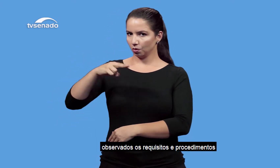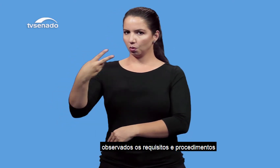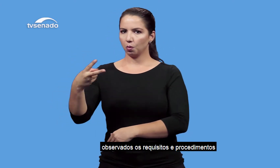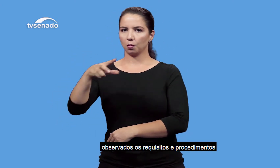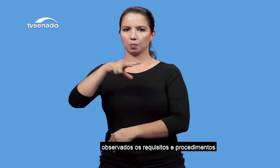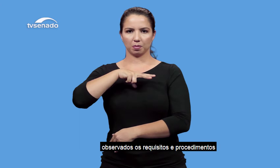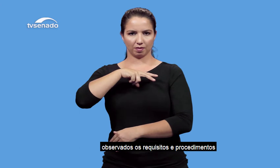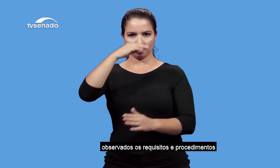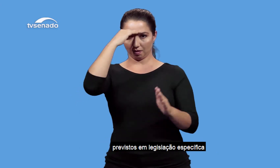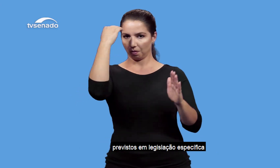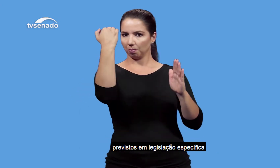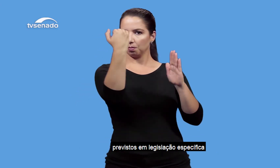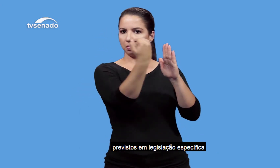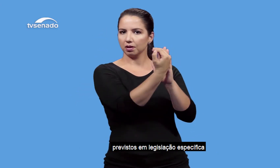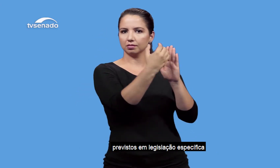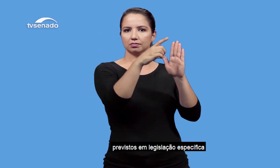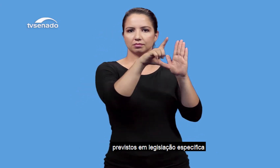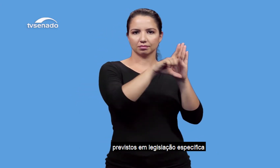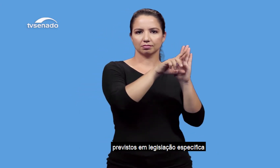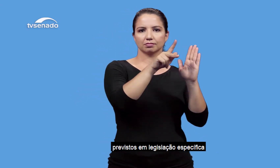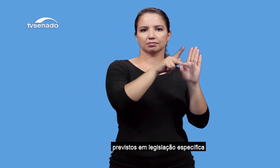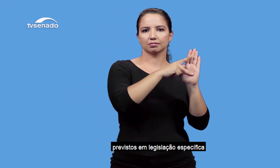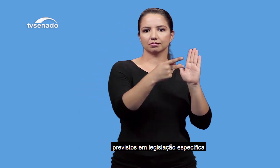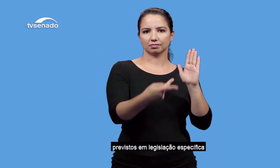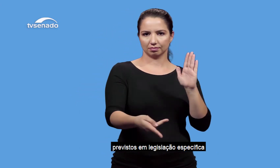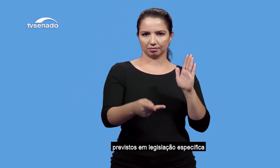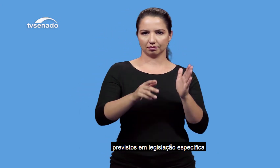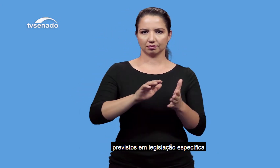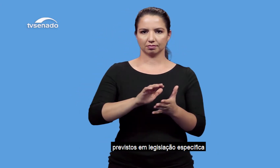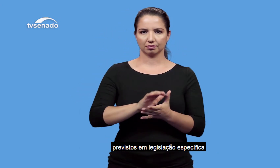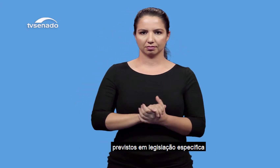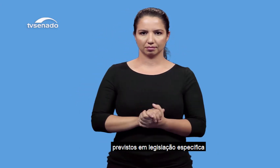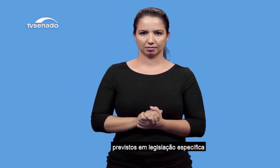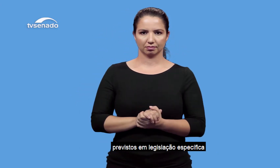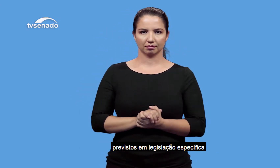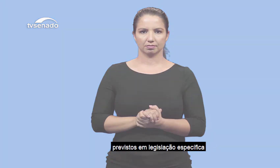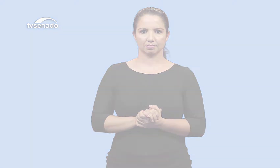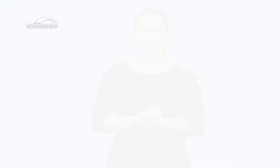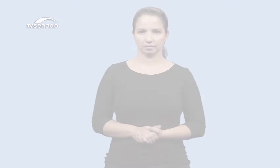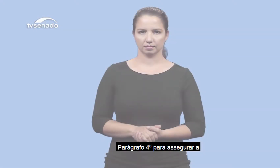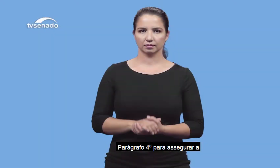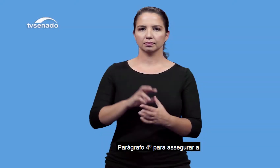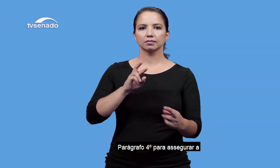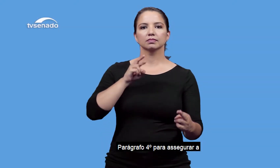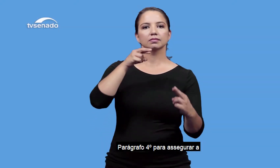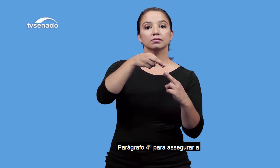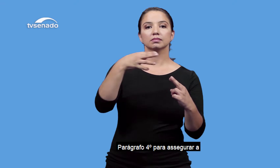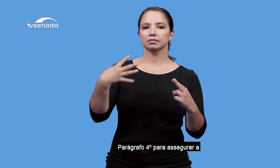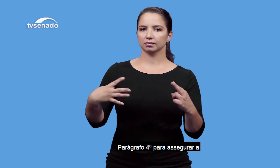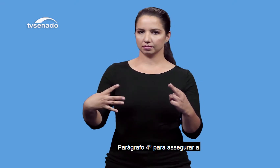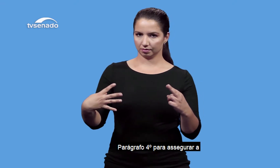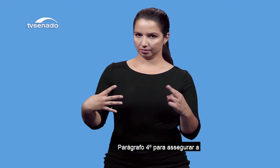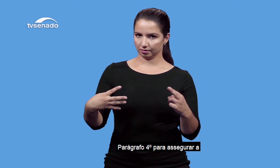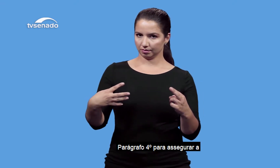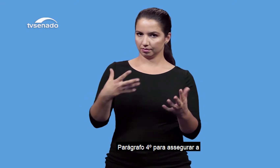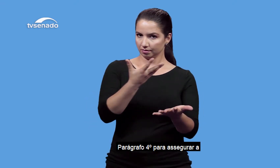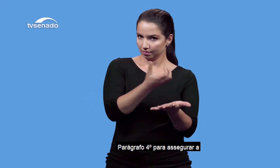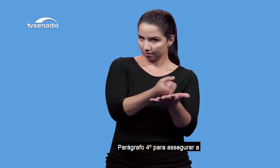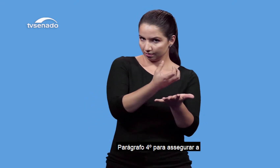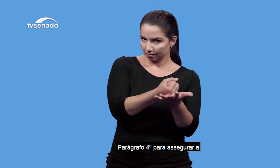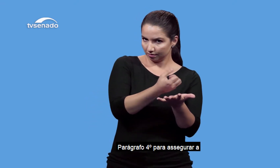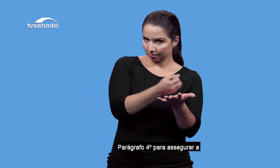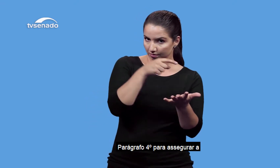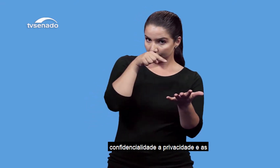requisitos e procedimentos previstos em legislação específica parágrafo 4º para